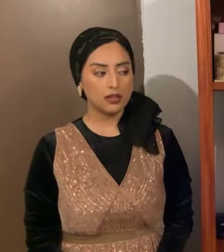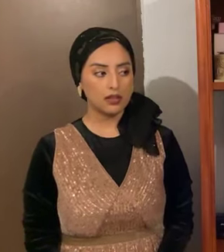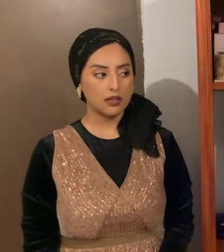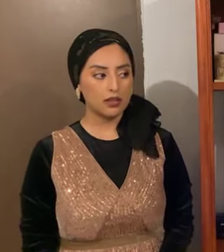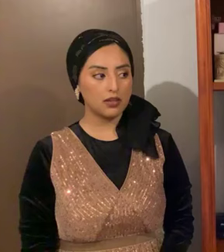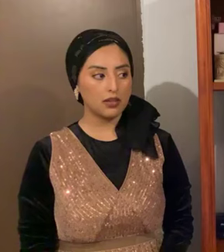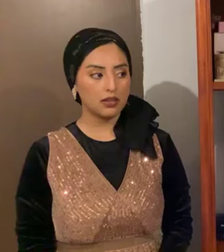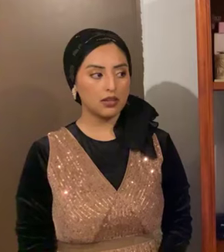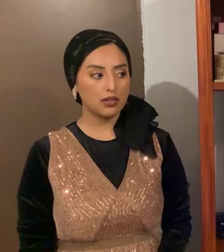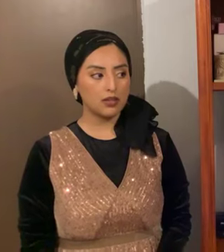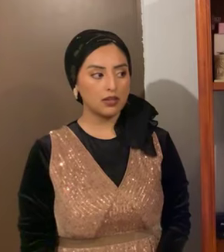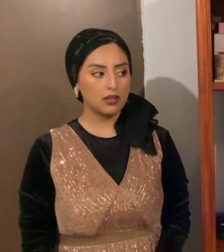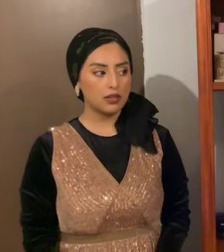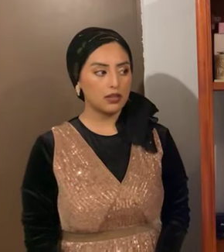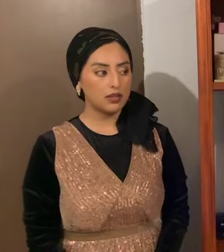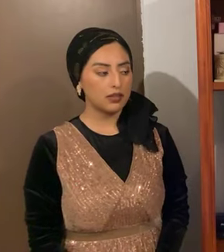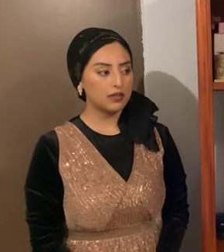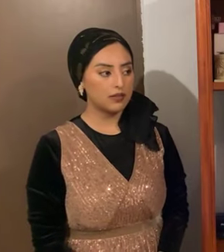Pacífico.